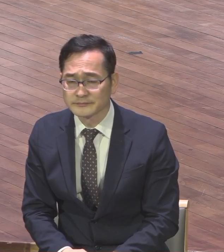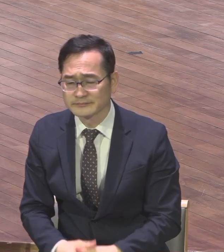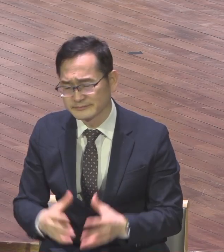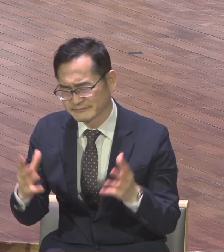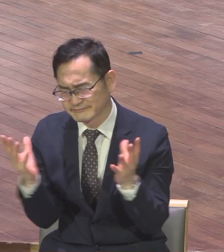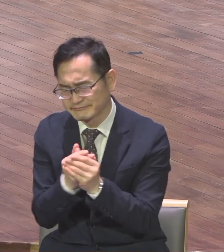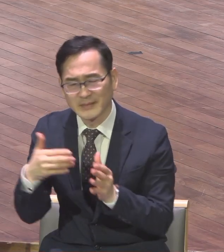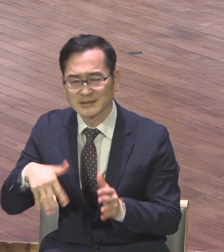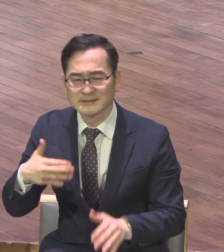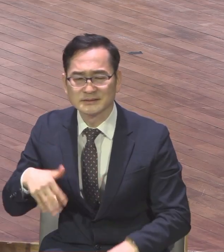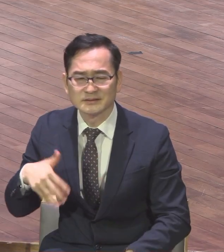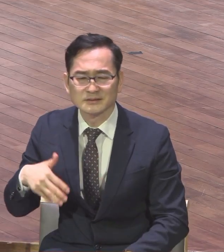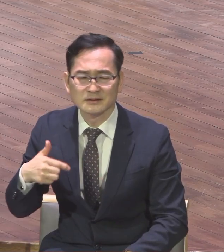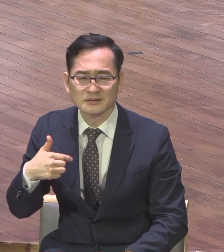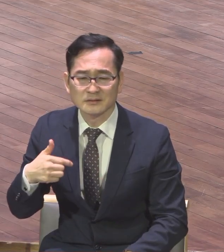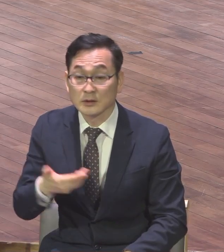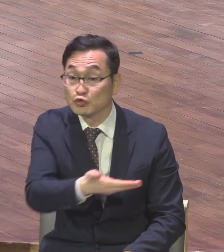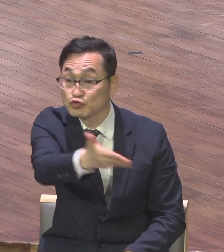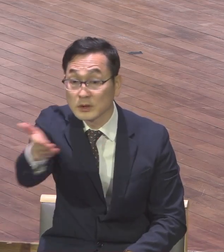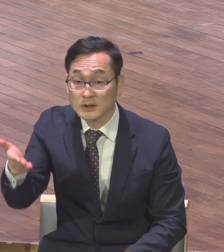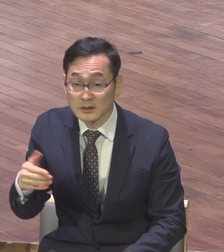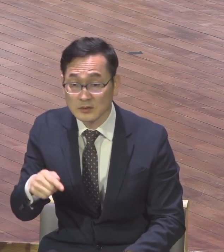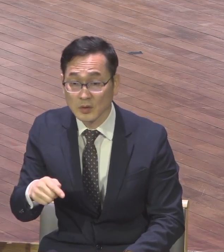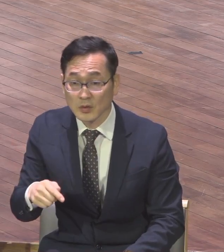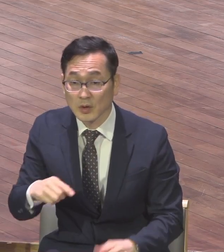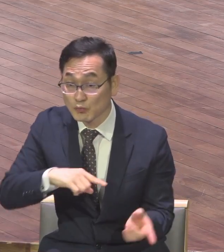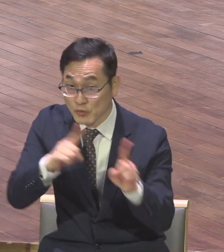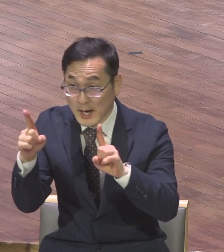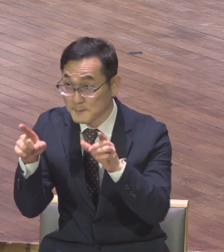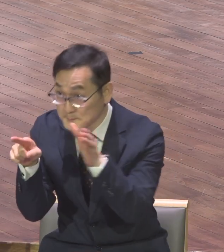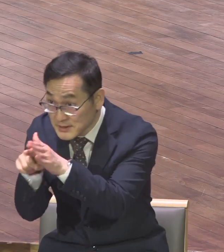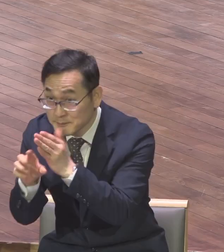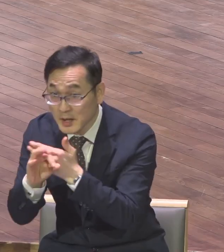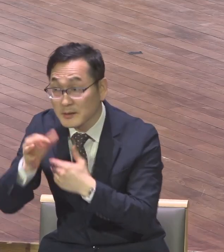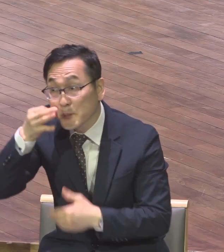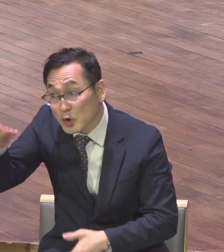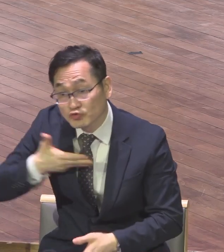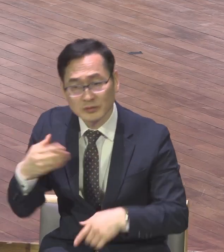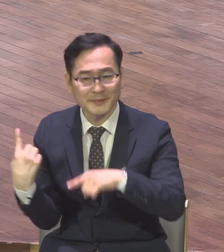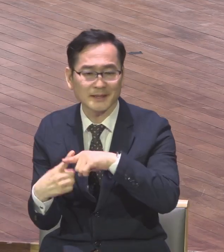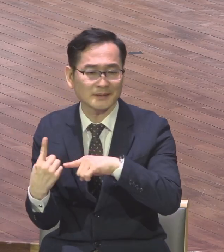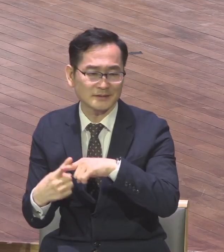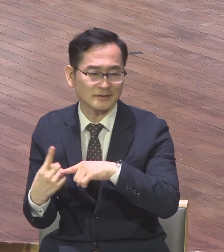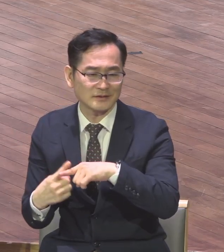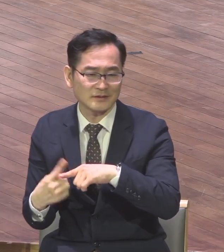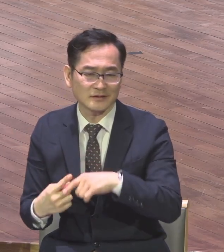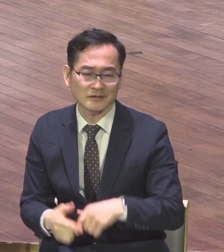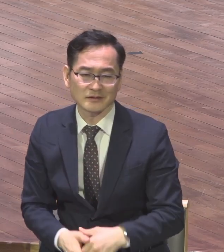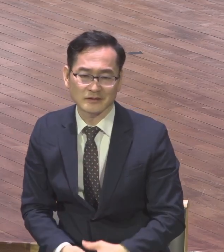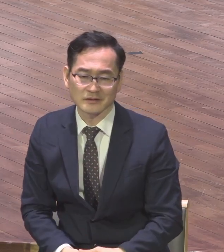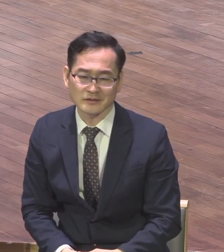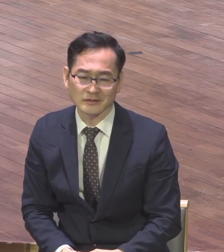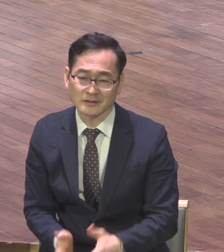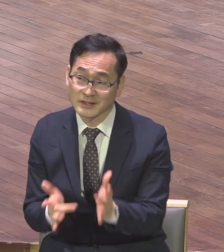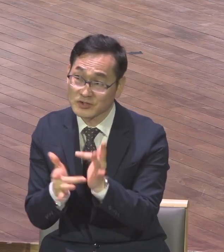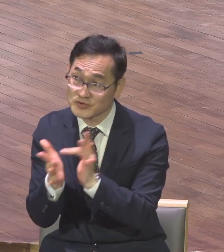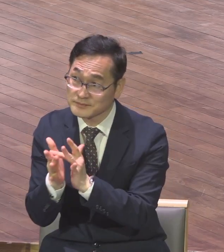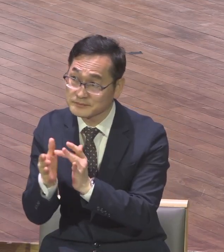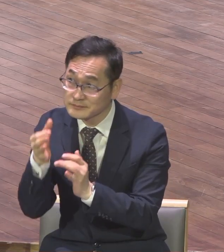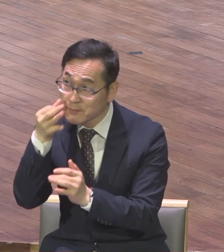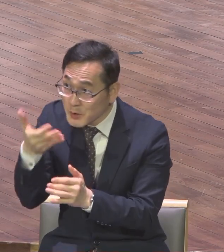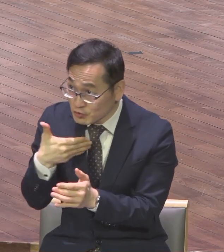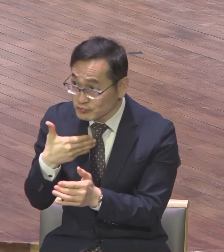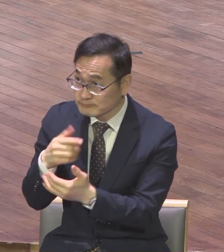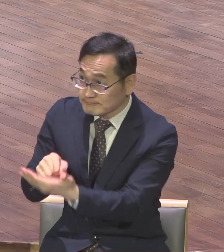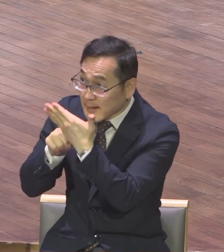우리에게도 보이셨다. 우리가 이 부활의 사실을 믿는다는 이 자체가 놀라운 사실입니다.